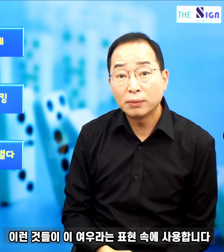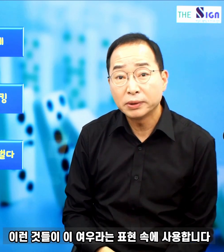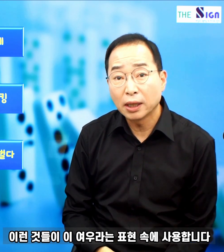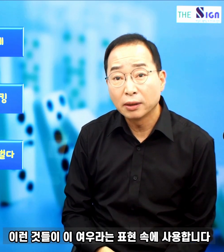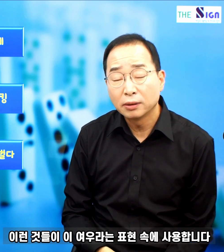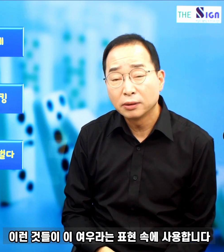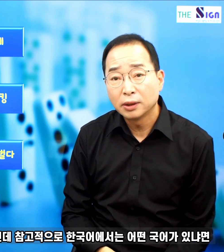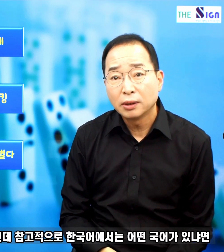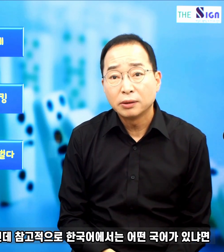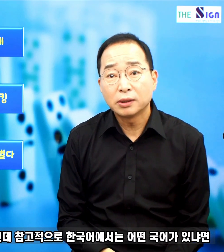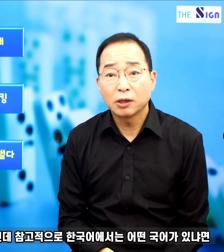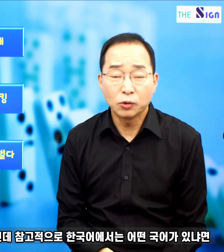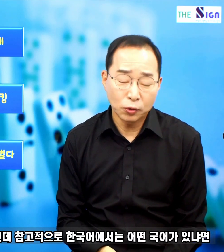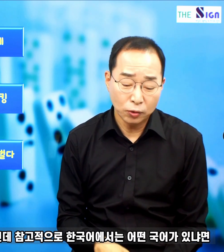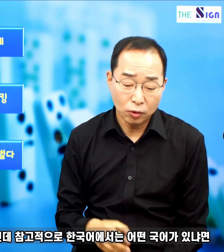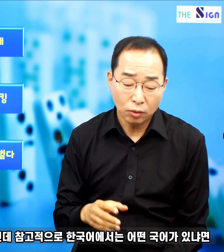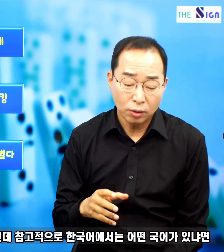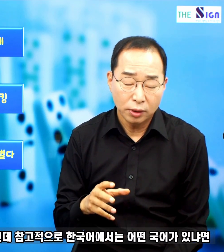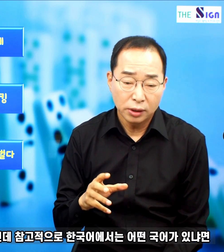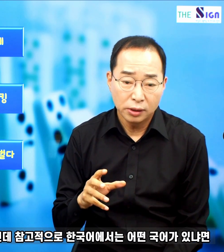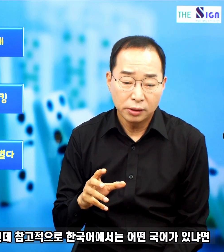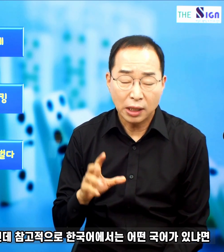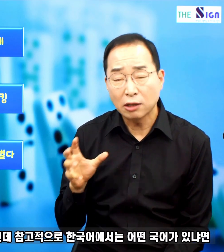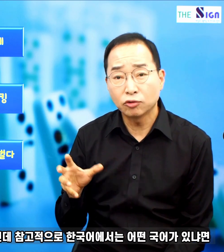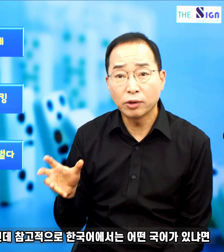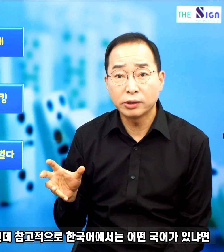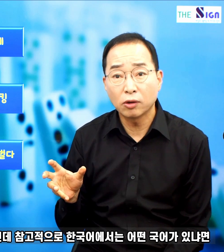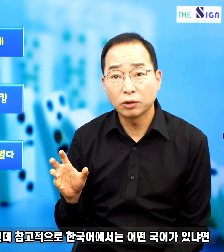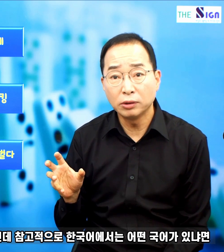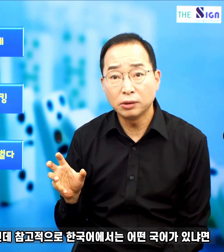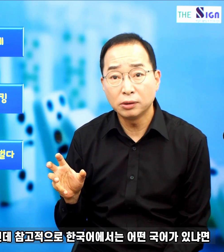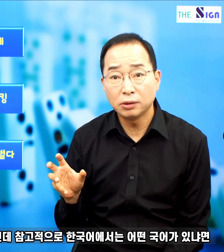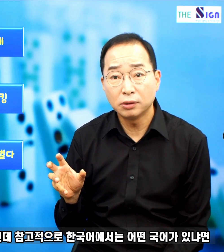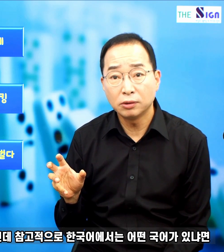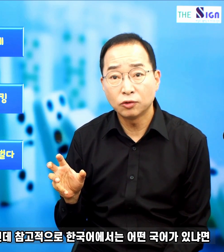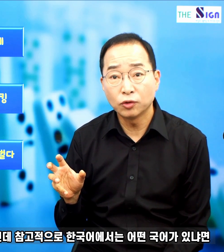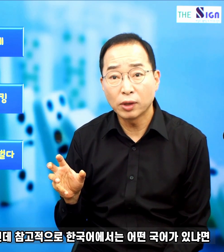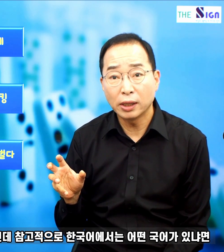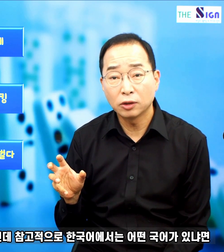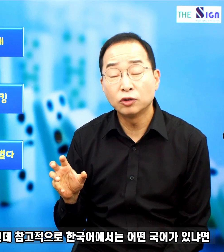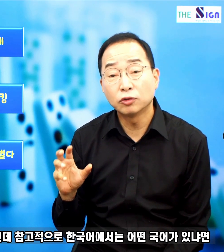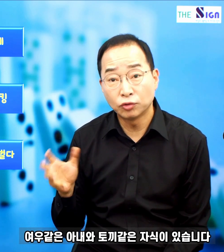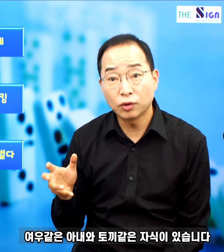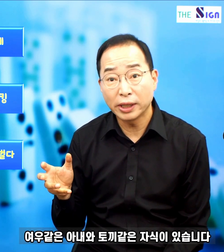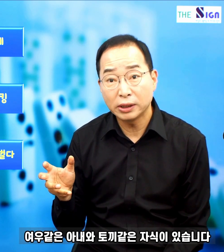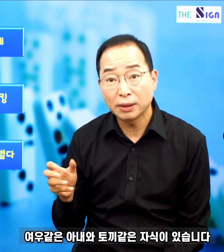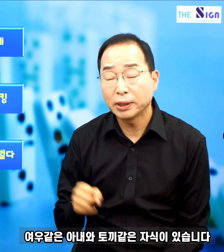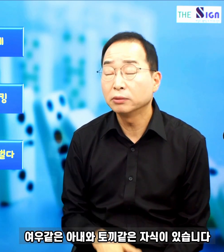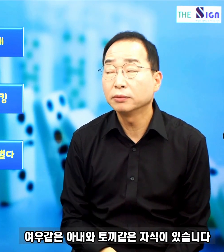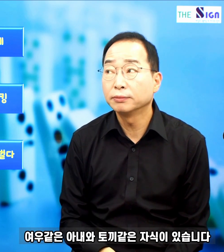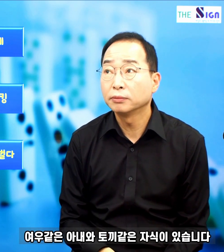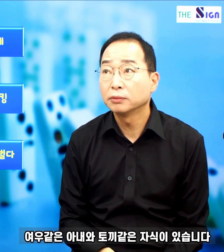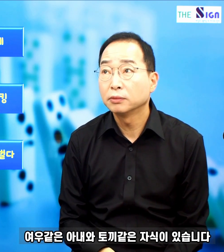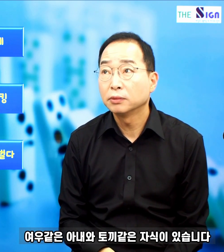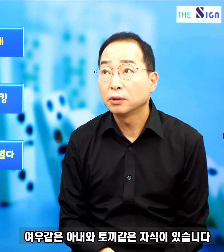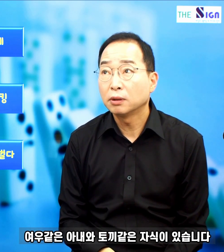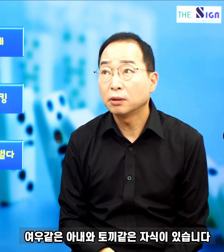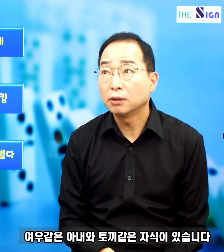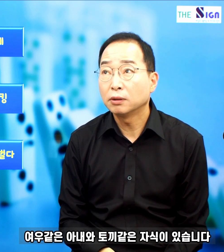사용합니다. 근데 참고적으로 이제 한국어에서는 어떤 국어가 있냐면